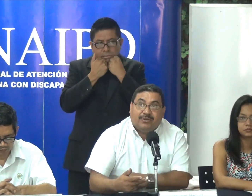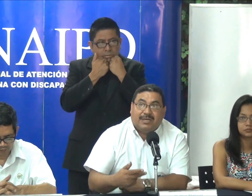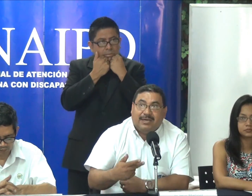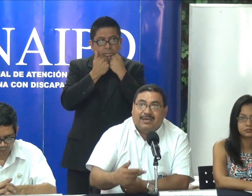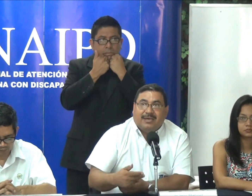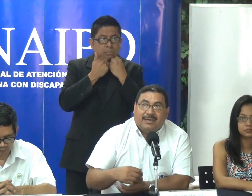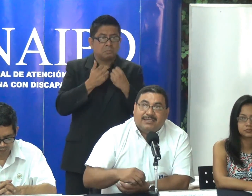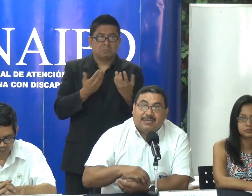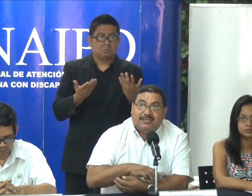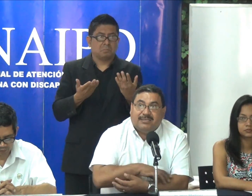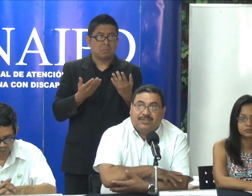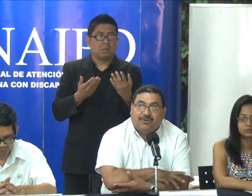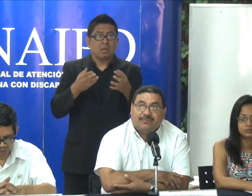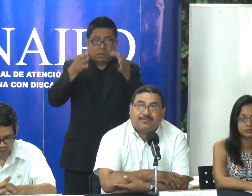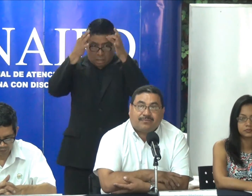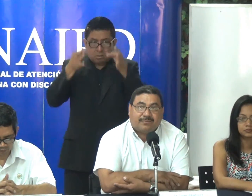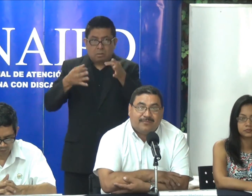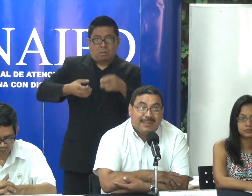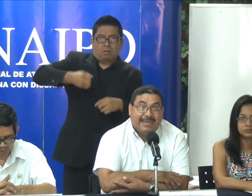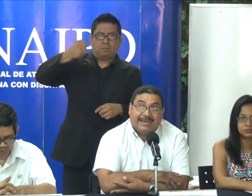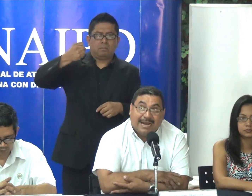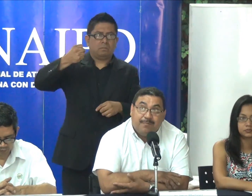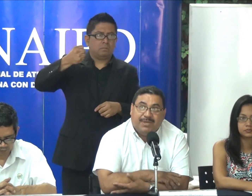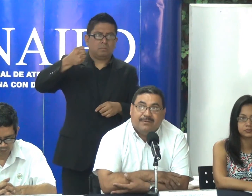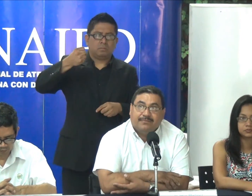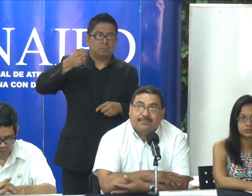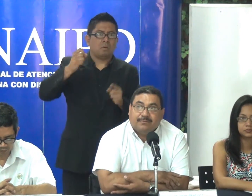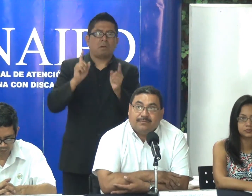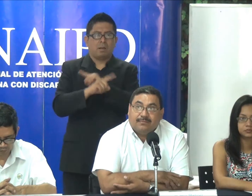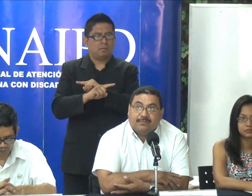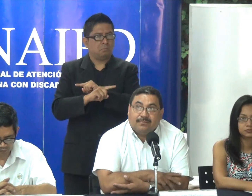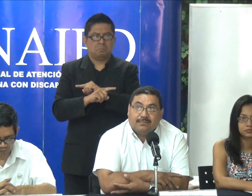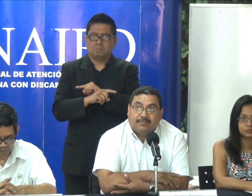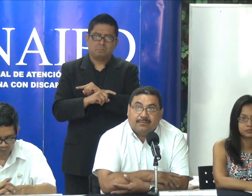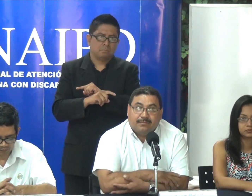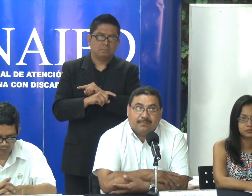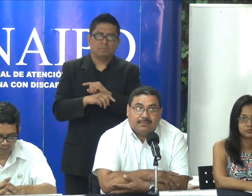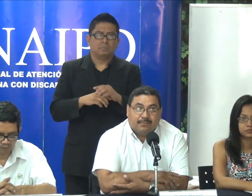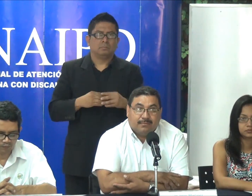ha hecho que esa decisión cambie.